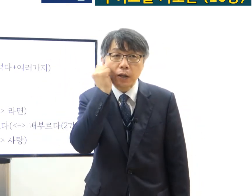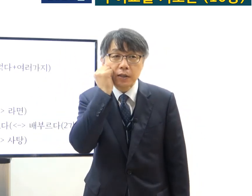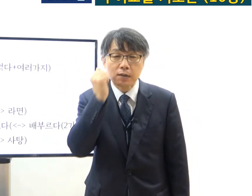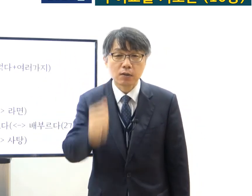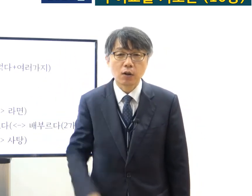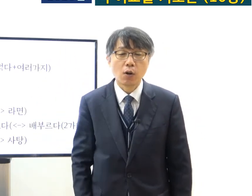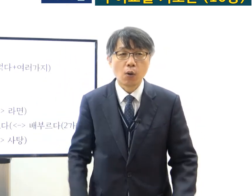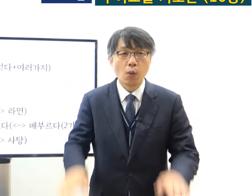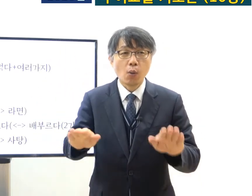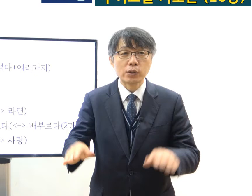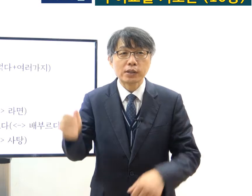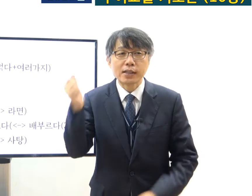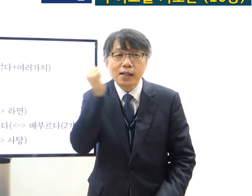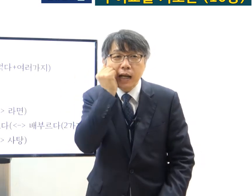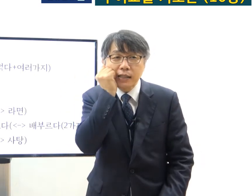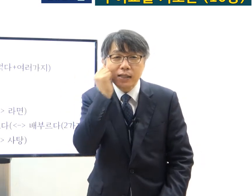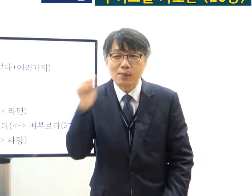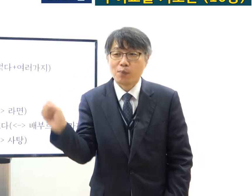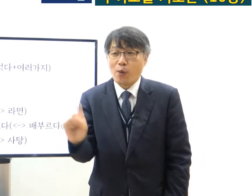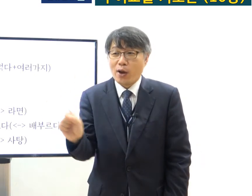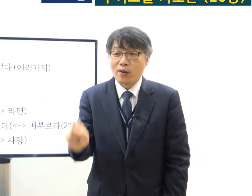간식. 오늘 간식 뭐예요?